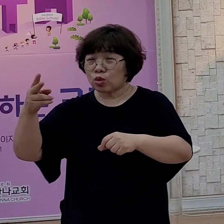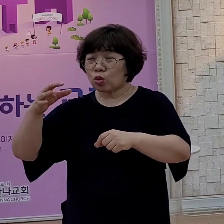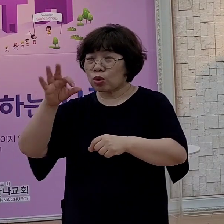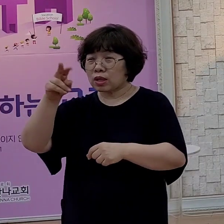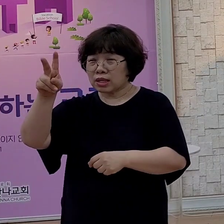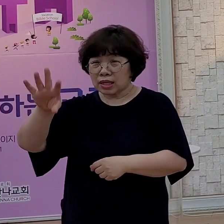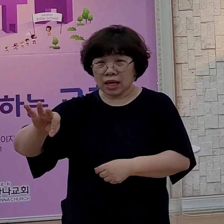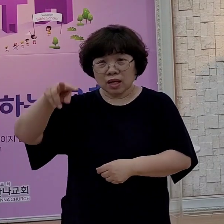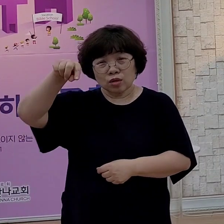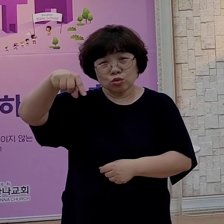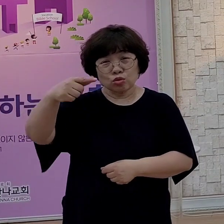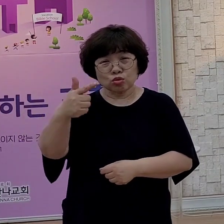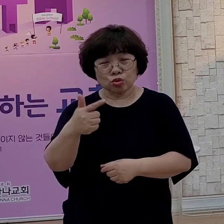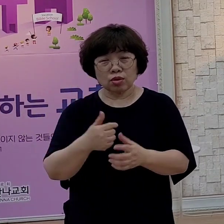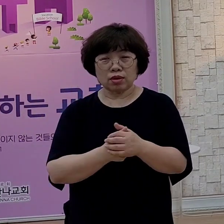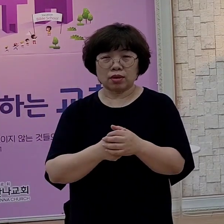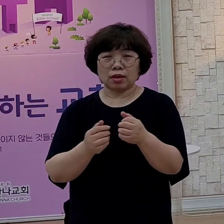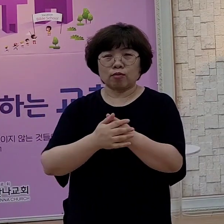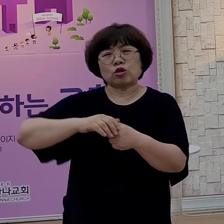해요. 양순.